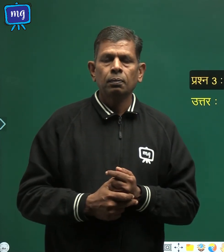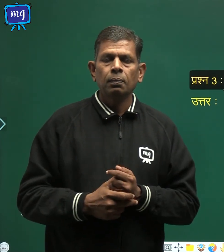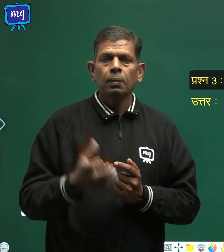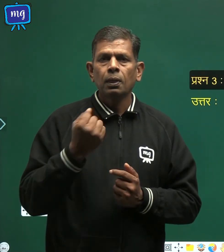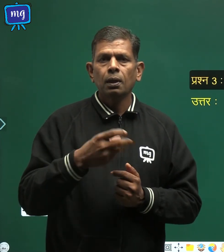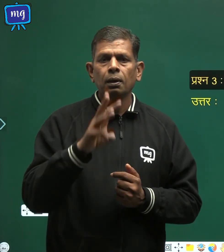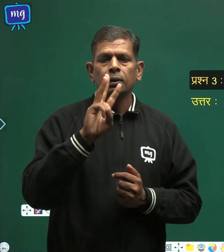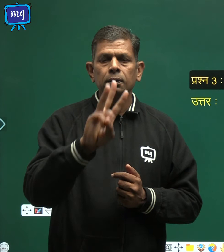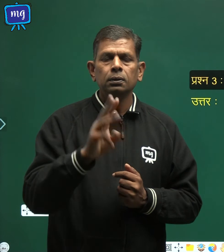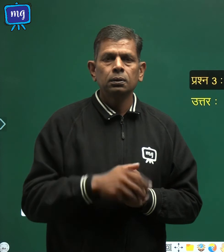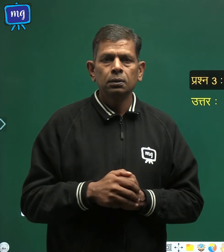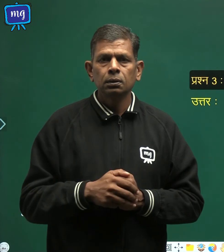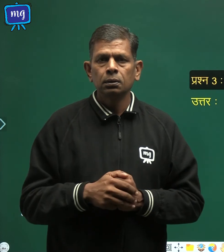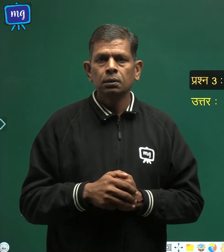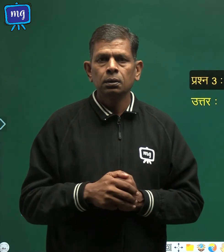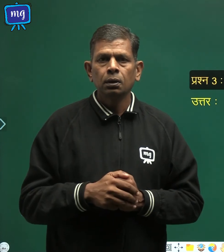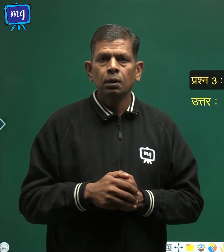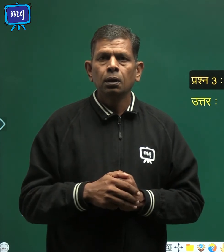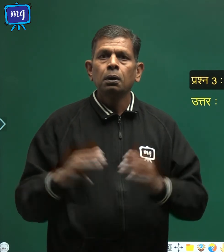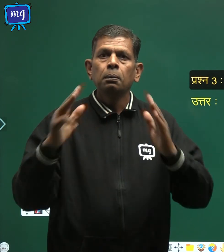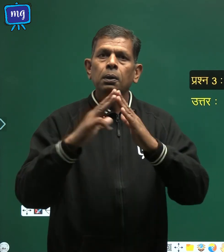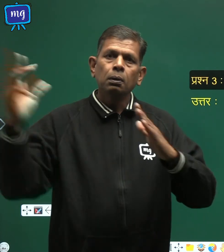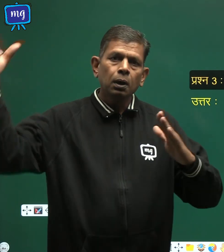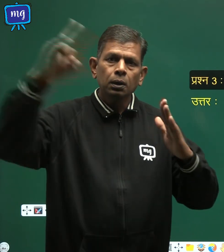नंबर 3, प्रवास से आप